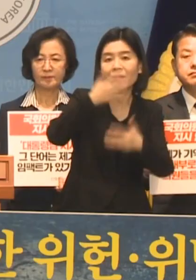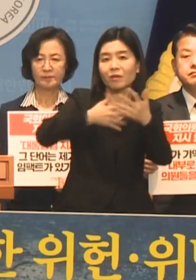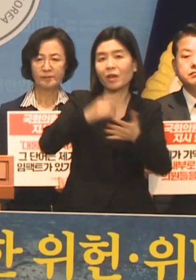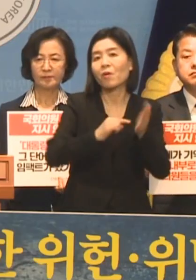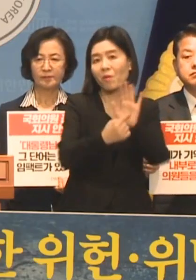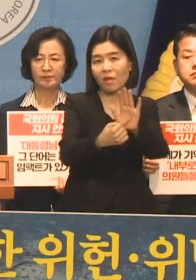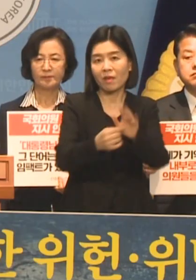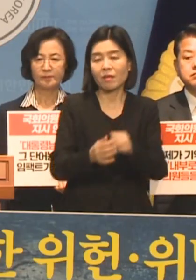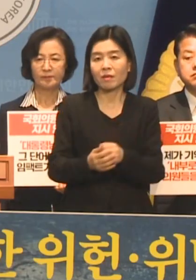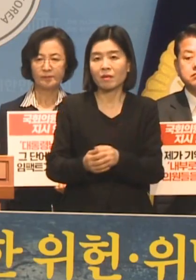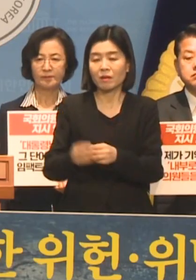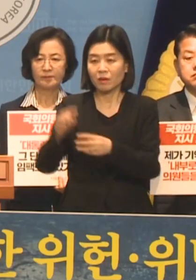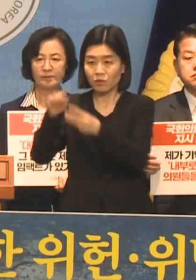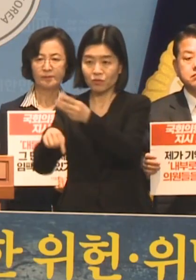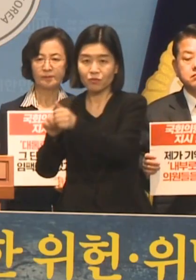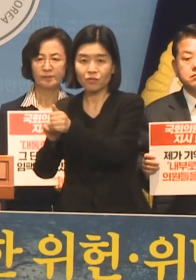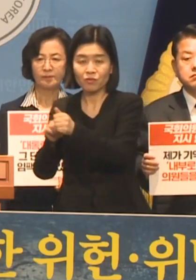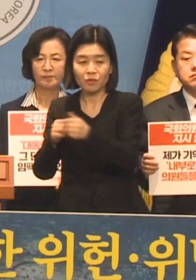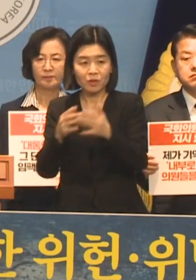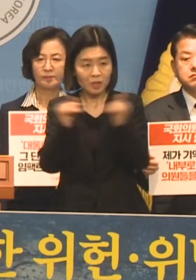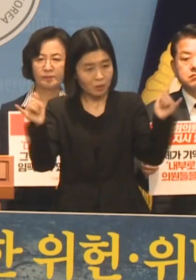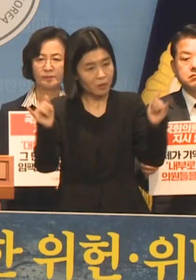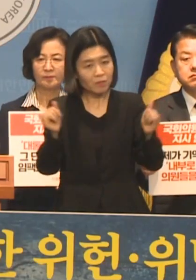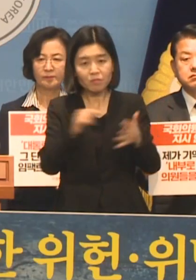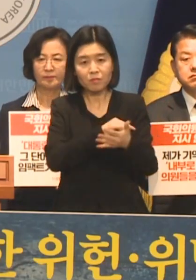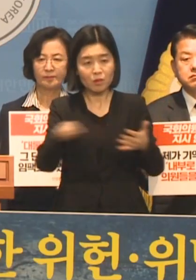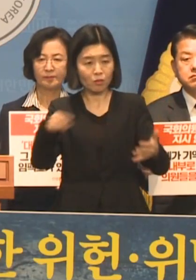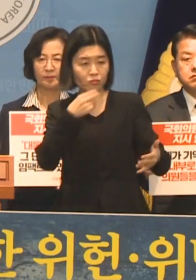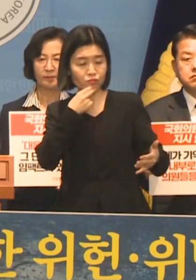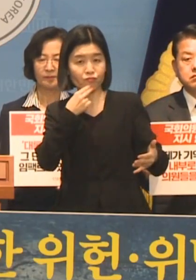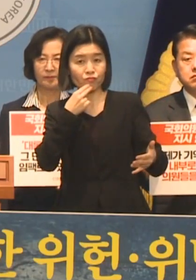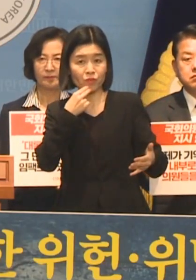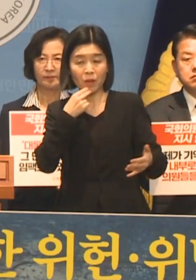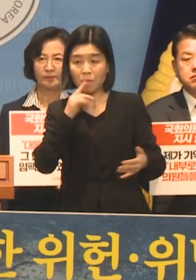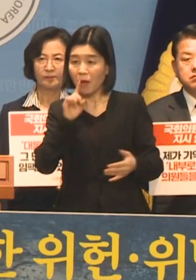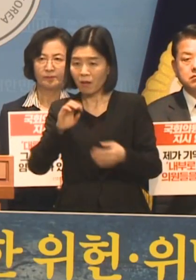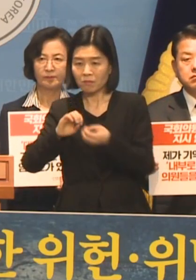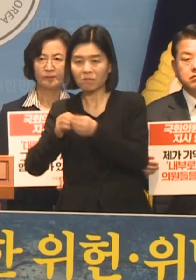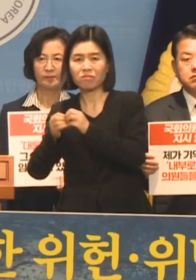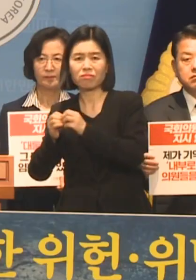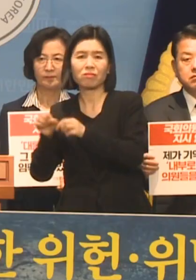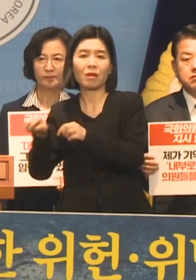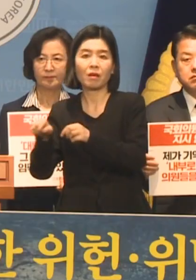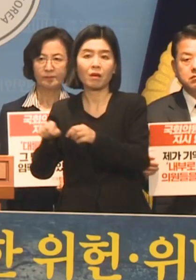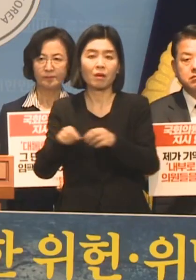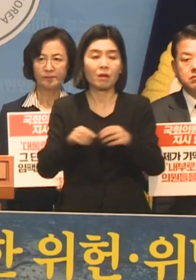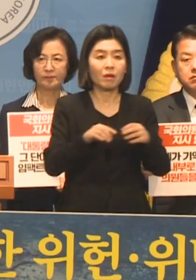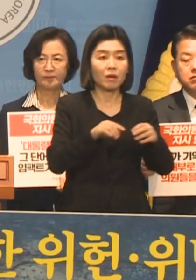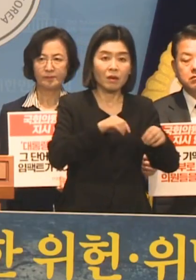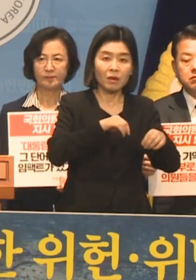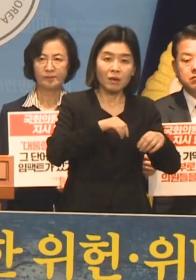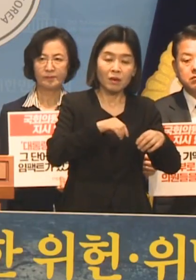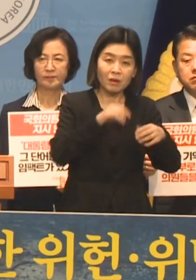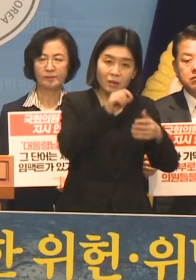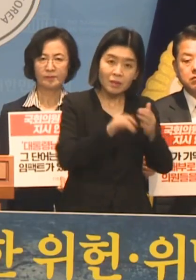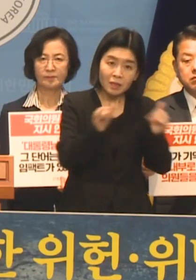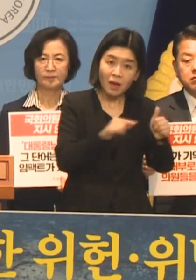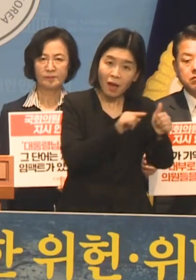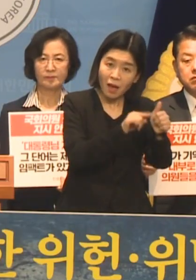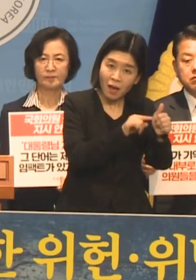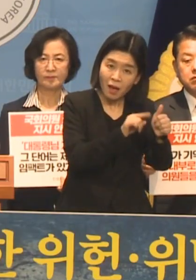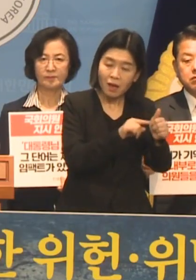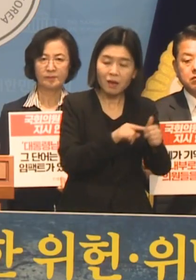피해는 없었다는 윤석열의 궤변도 케이블 타이, 플라스틱 수갑은 출입문